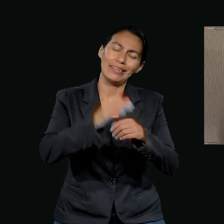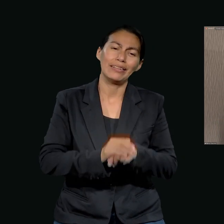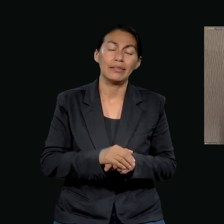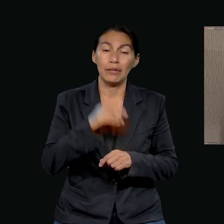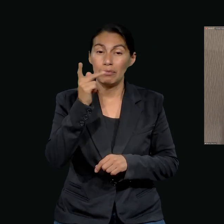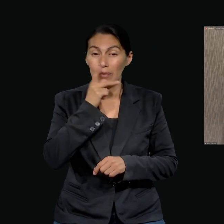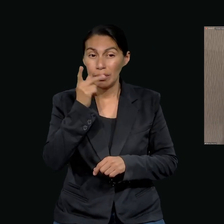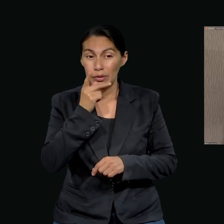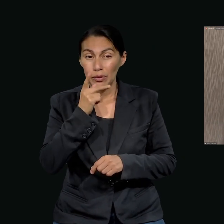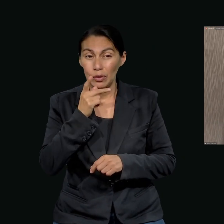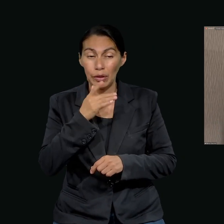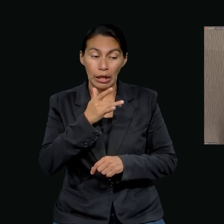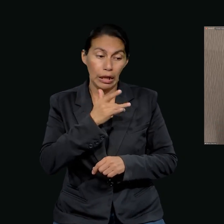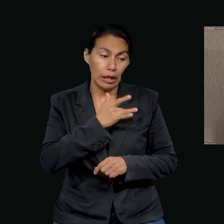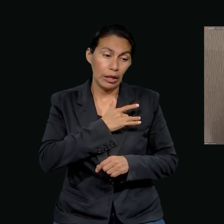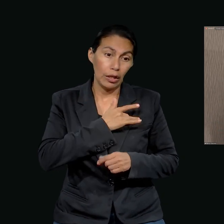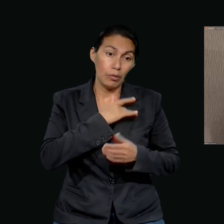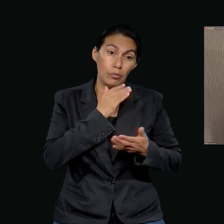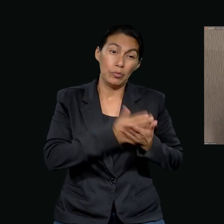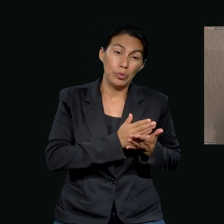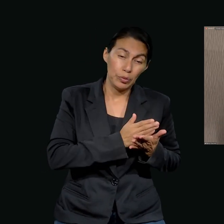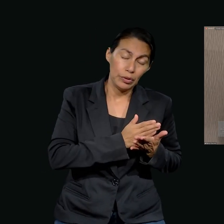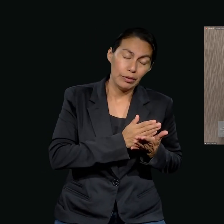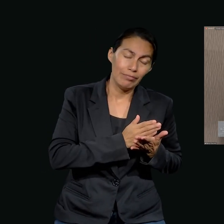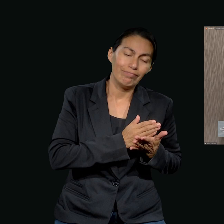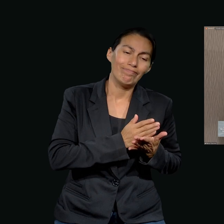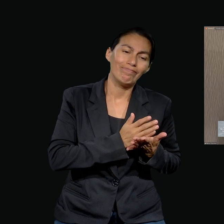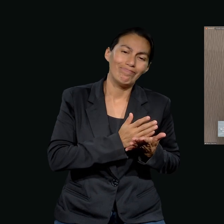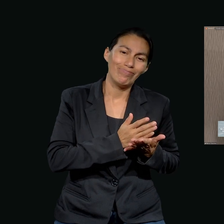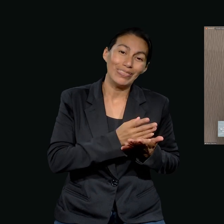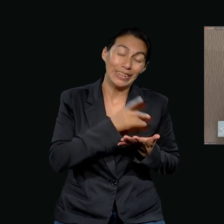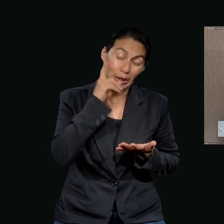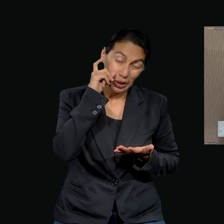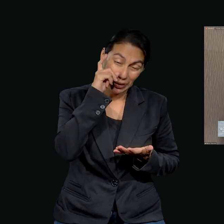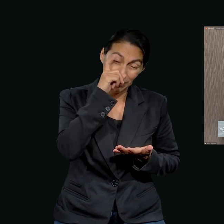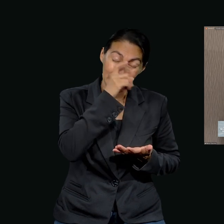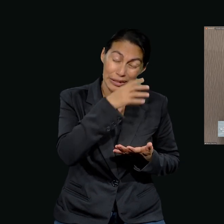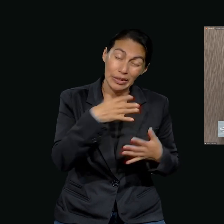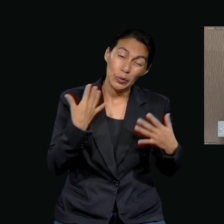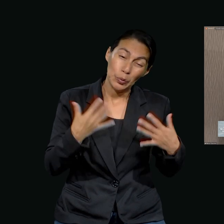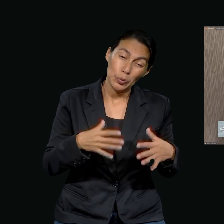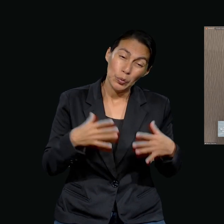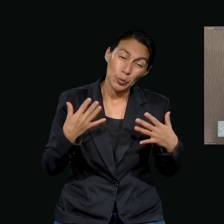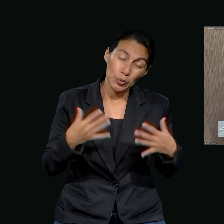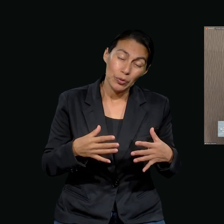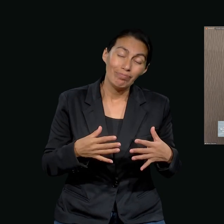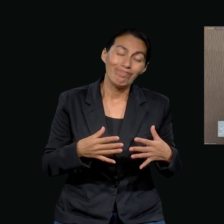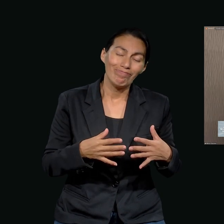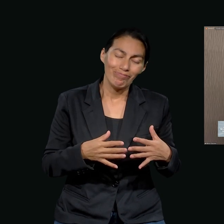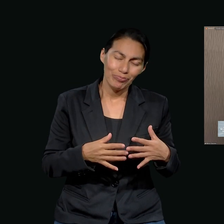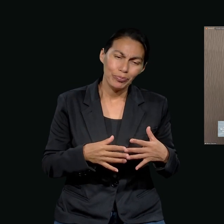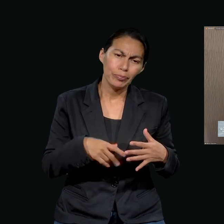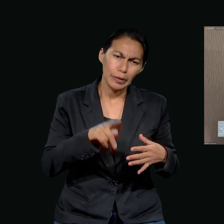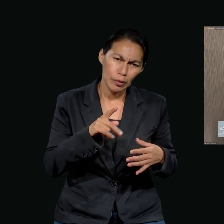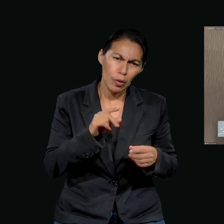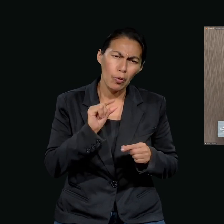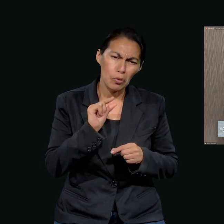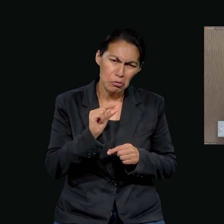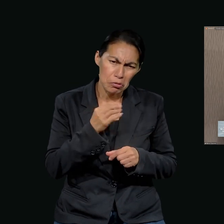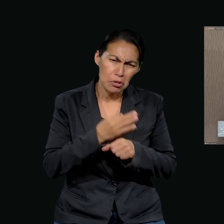está en recuperación Después de su Pues fue algo